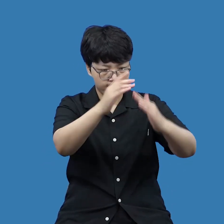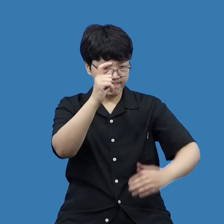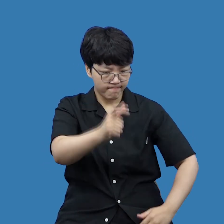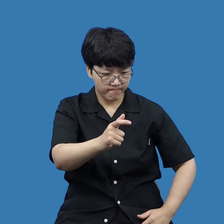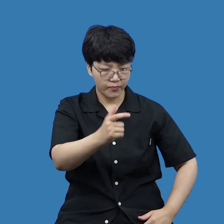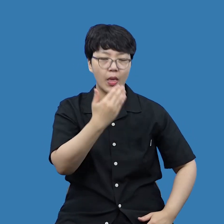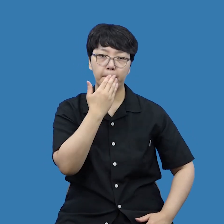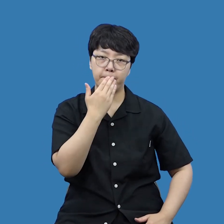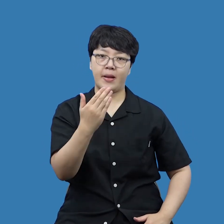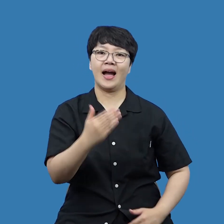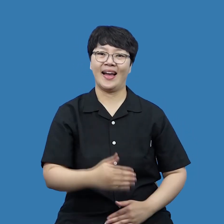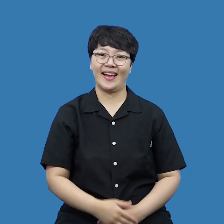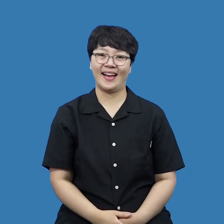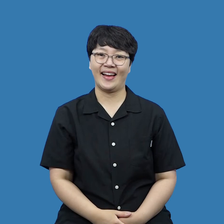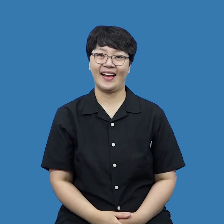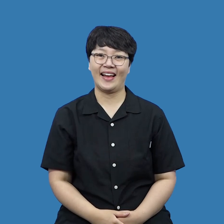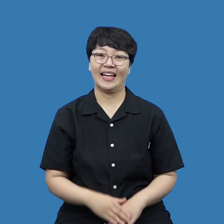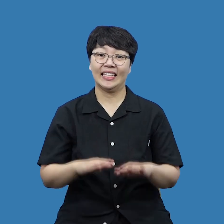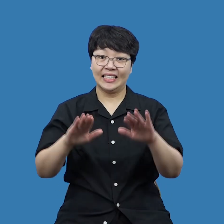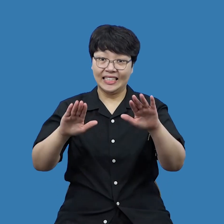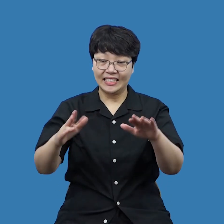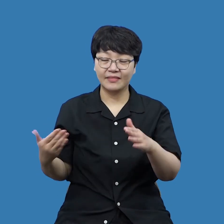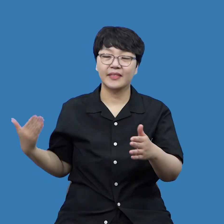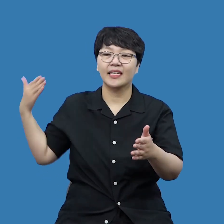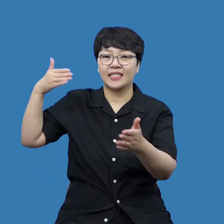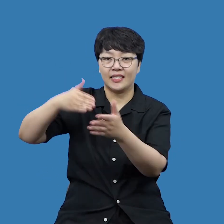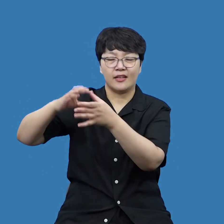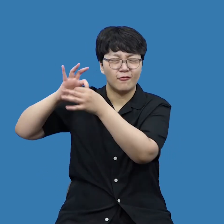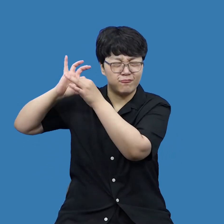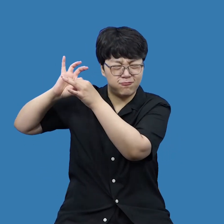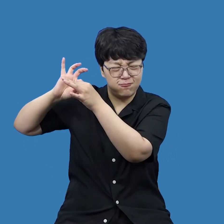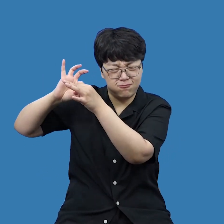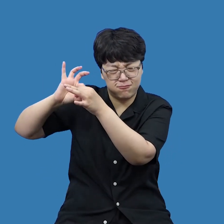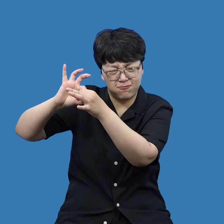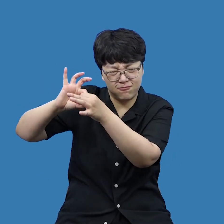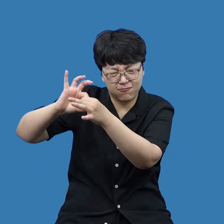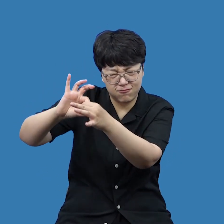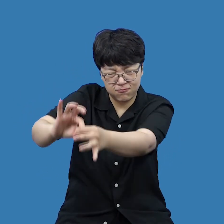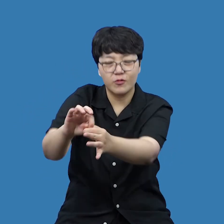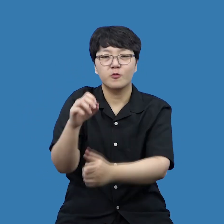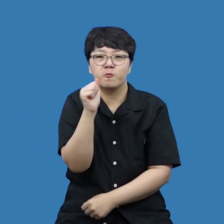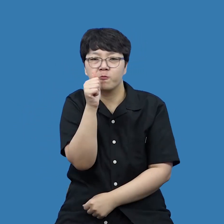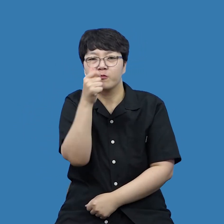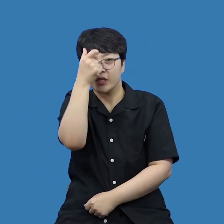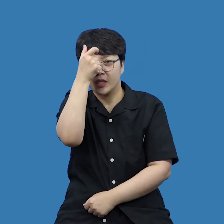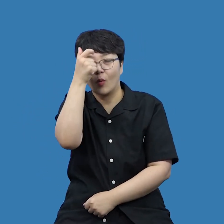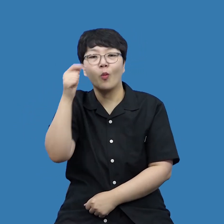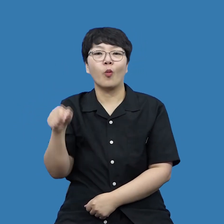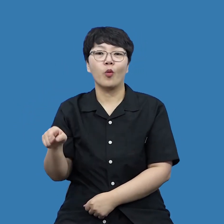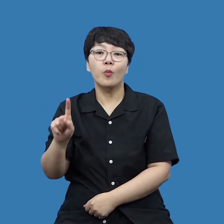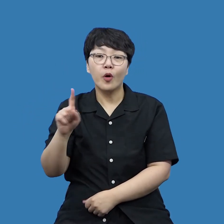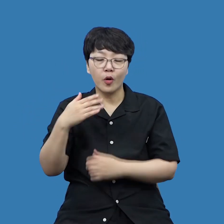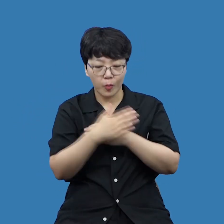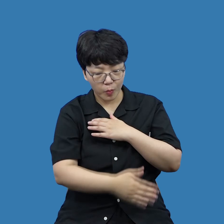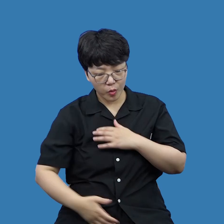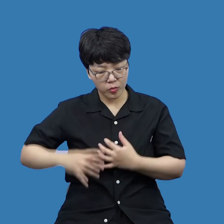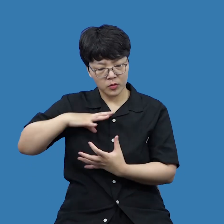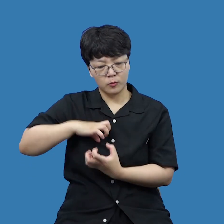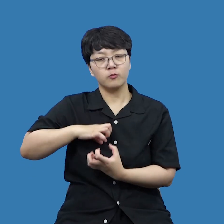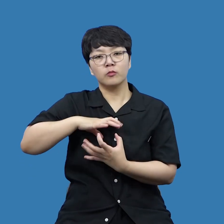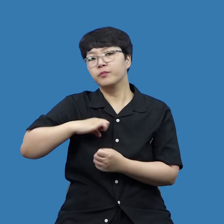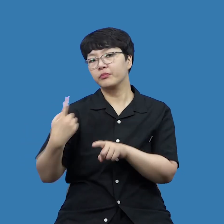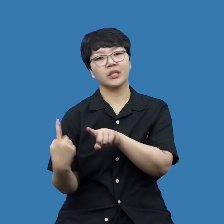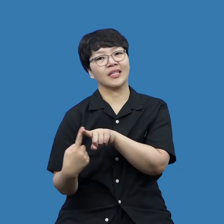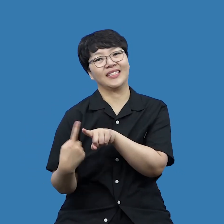때문입니다. 지금까지 계속되어 나온 이 중보기도 사역, 이것은 우리 교회의 심장과 같은 엔진